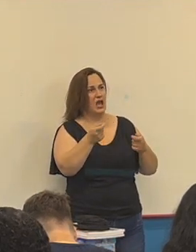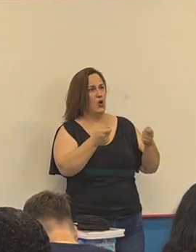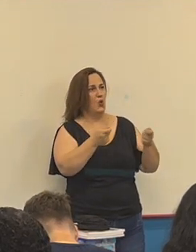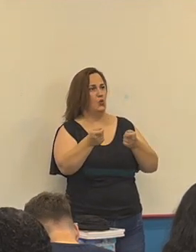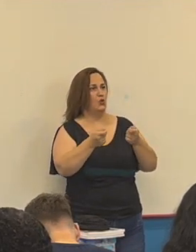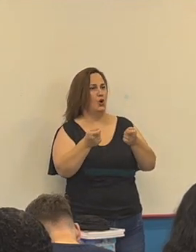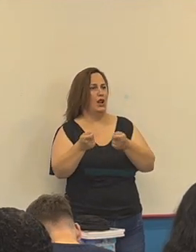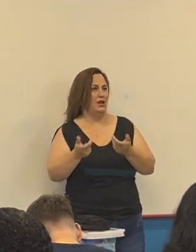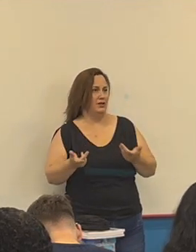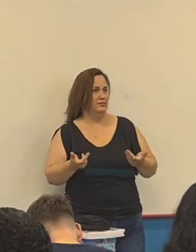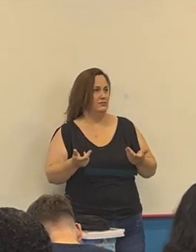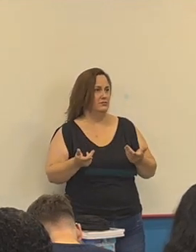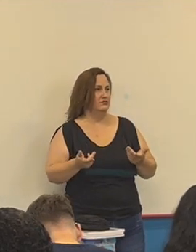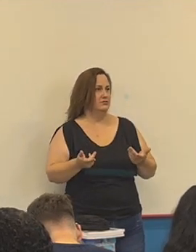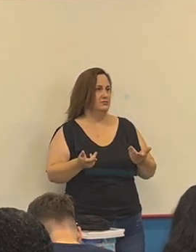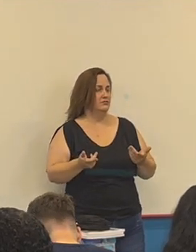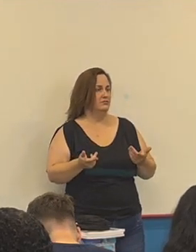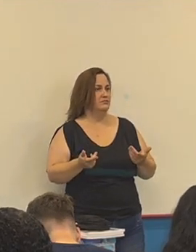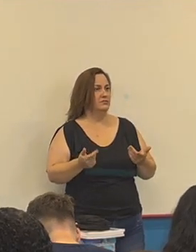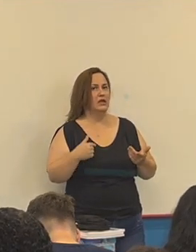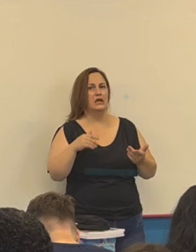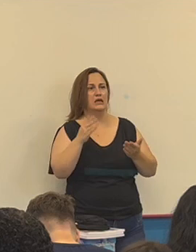controle da sociedade.